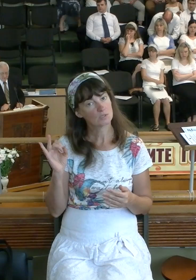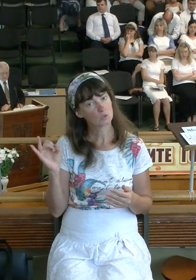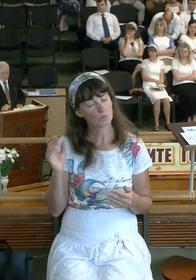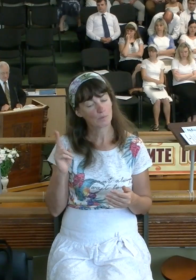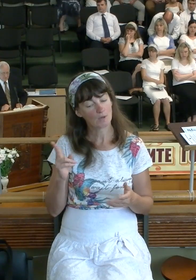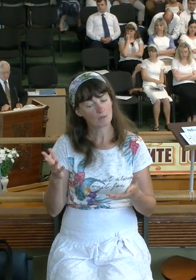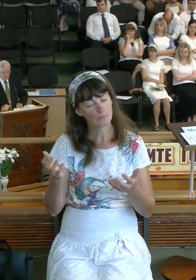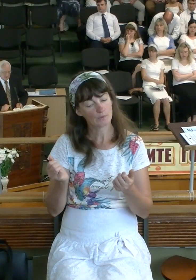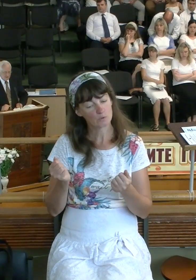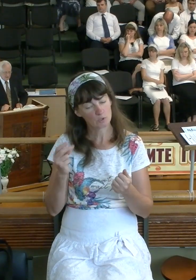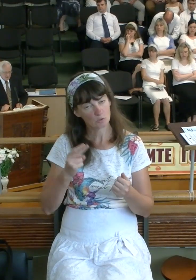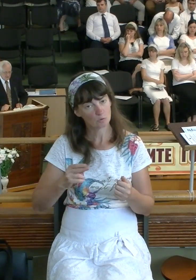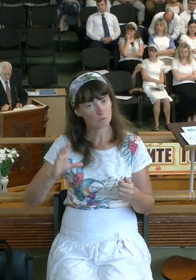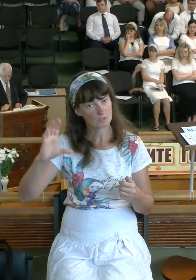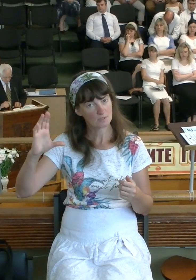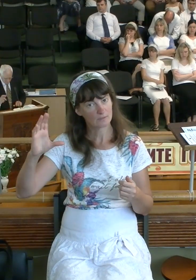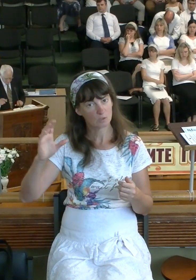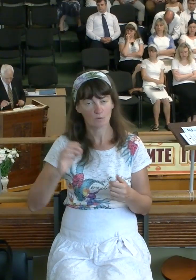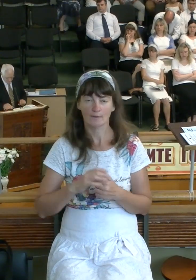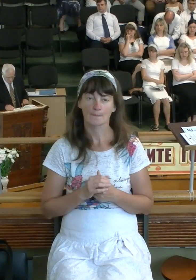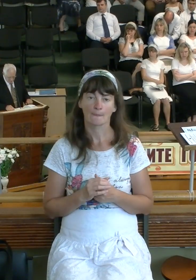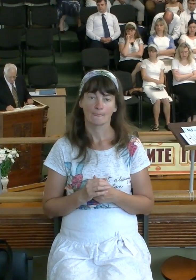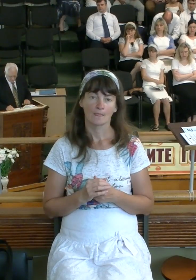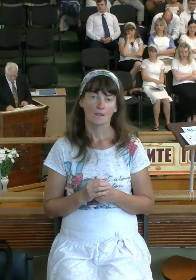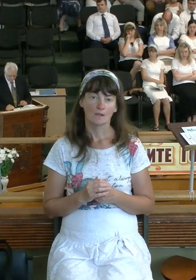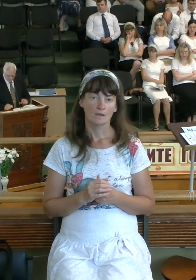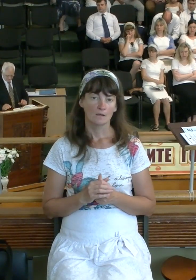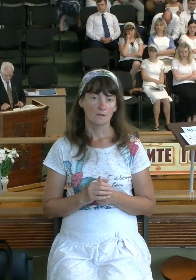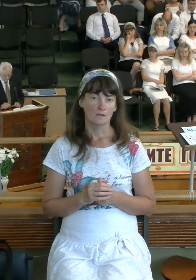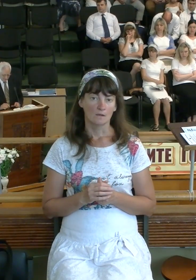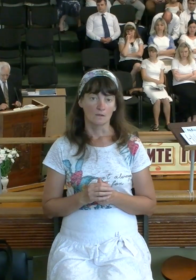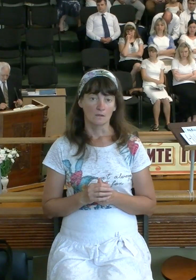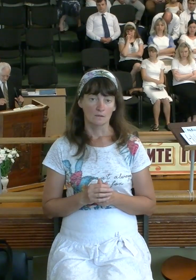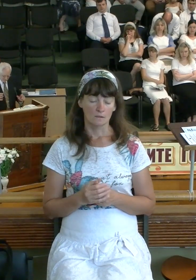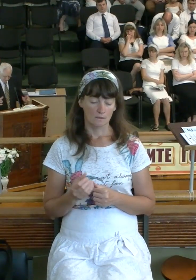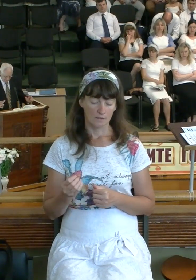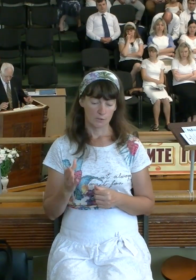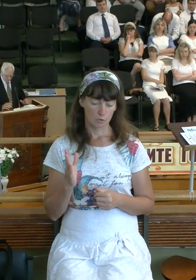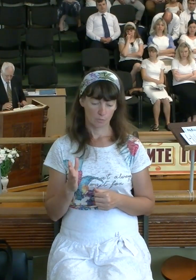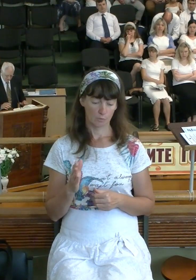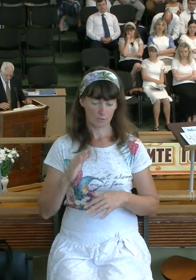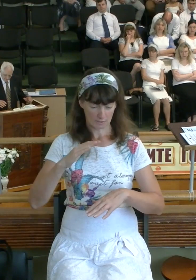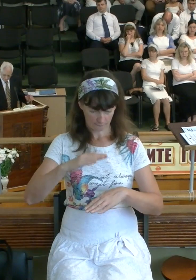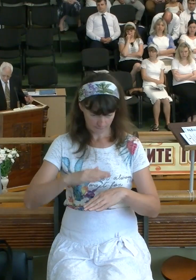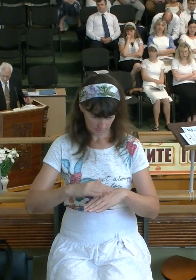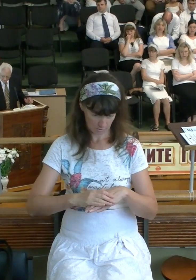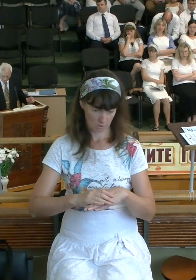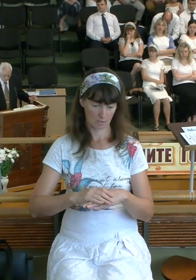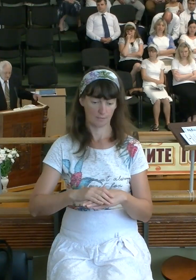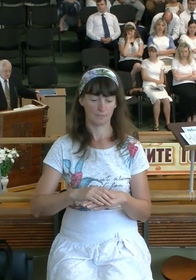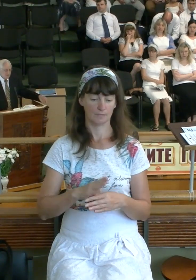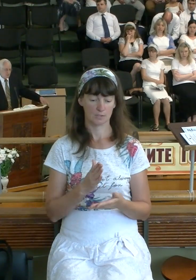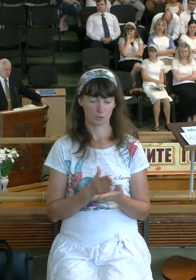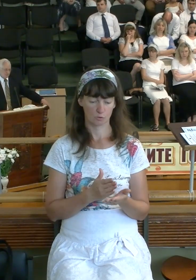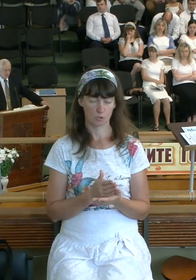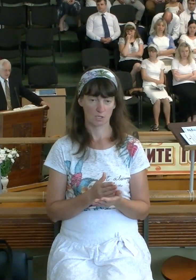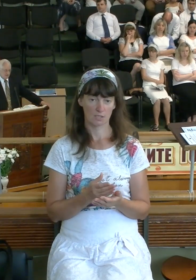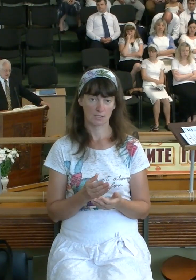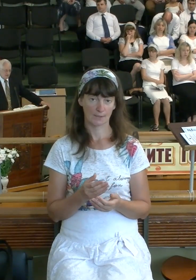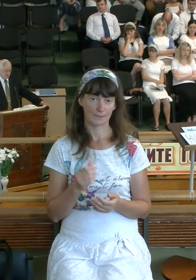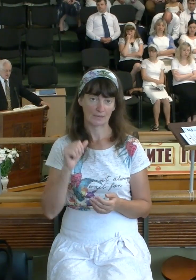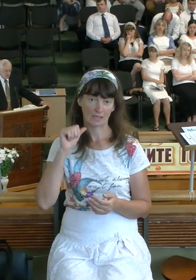Это очень важные вопросы. Я думаю, мы еще будем, у нас завтра собрание, вечером собрание, мы еще эти вопросы